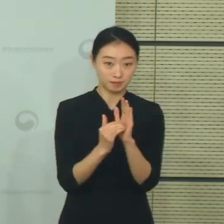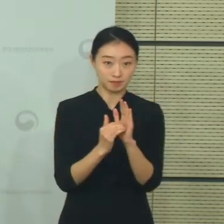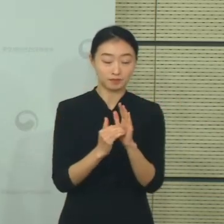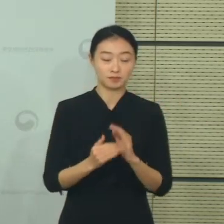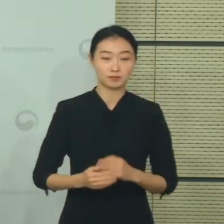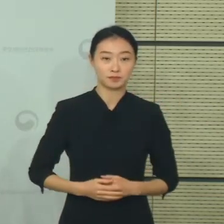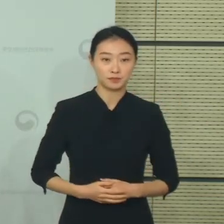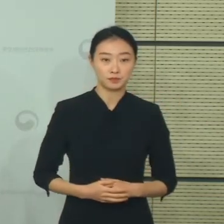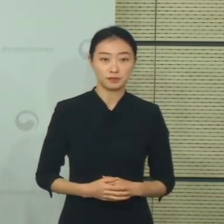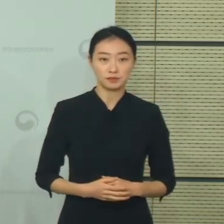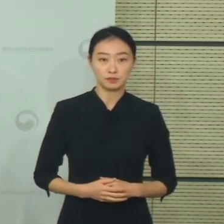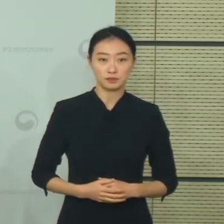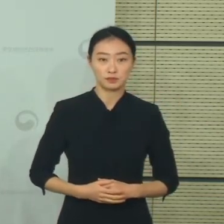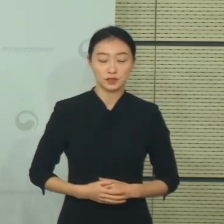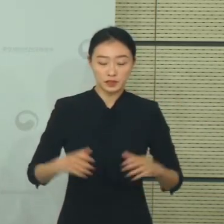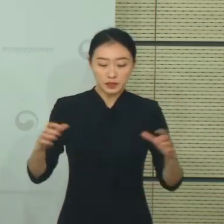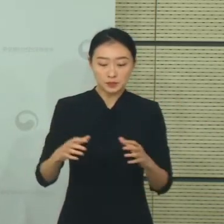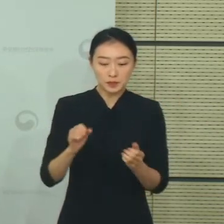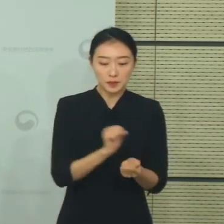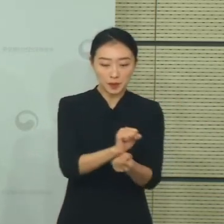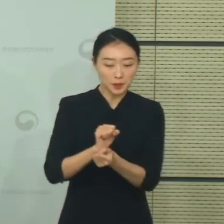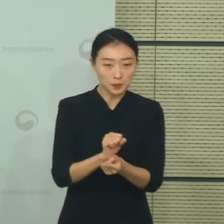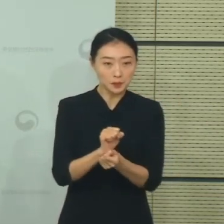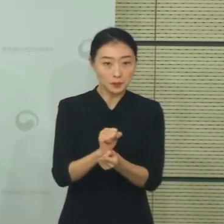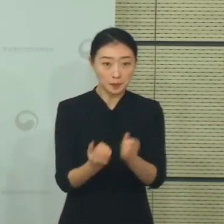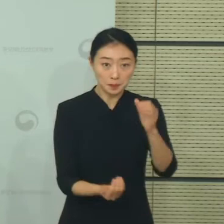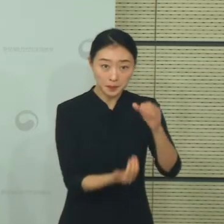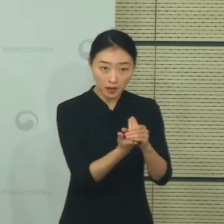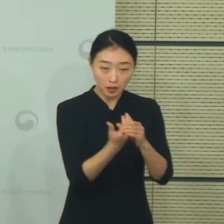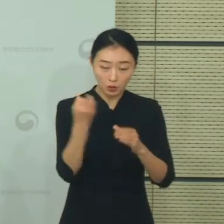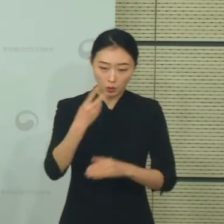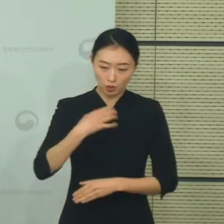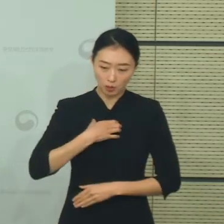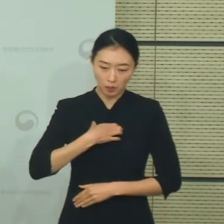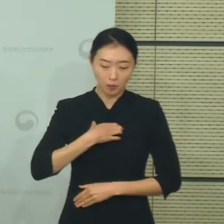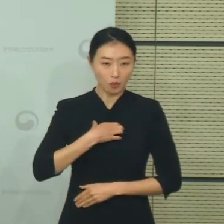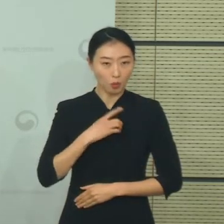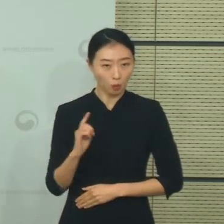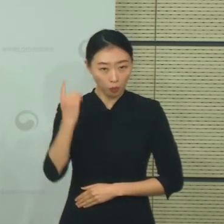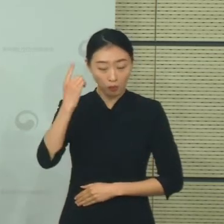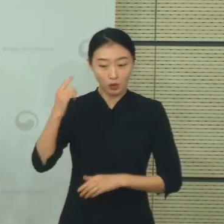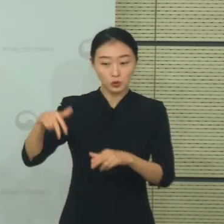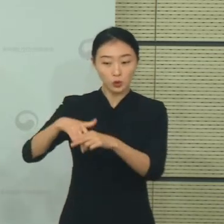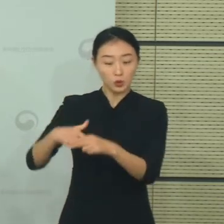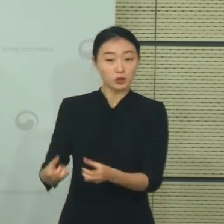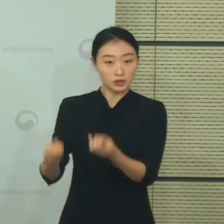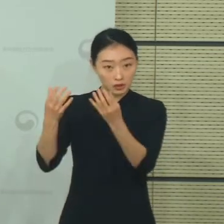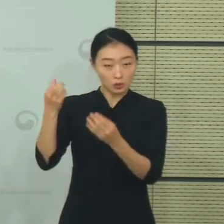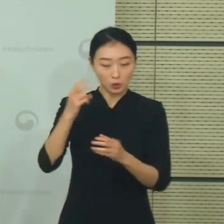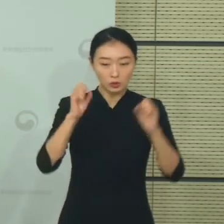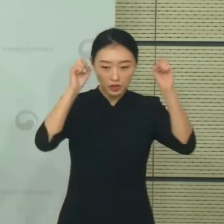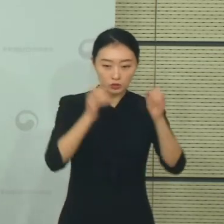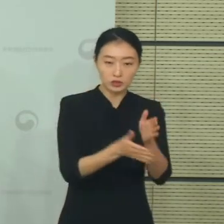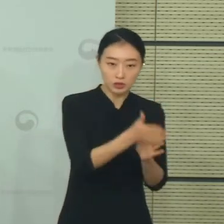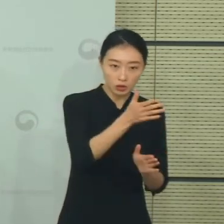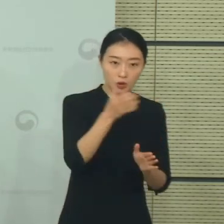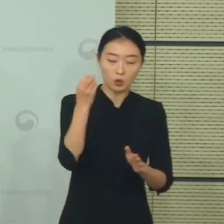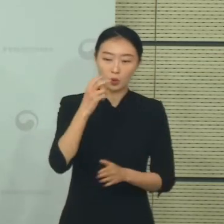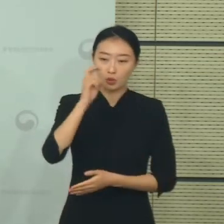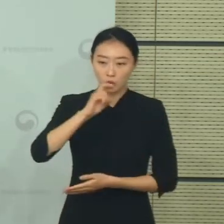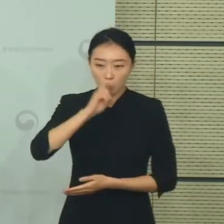있습니다. 집단 감염이 발생하였거나 감염 위험이 높은 종교시설, 실내체육시설, 유흥시설